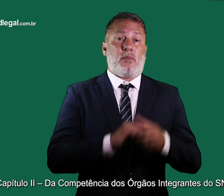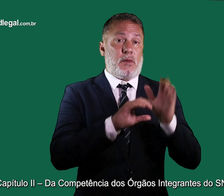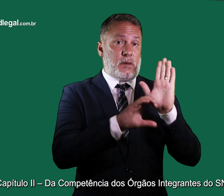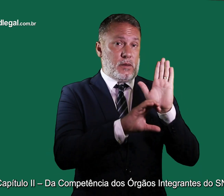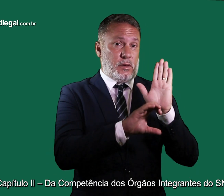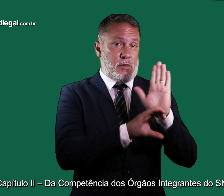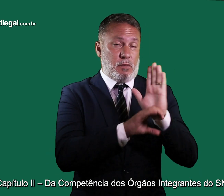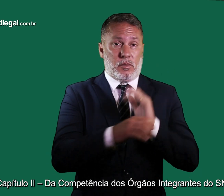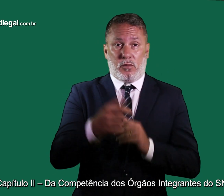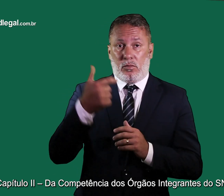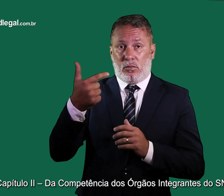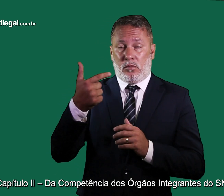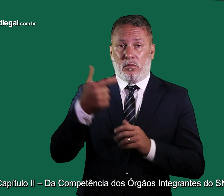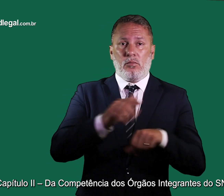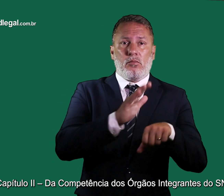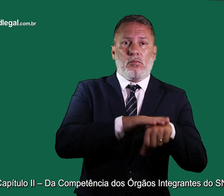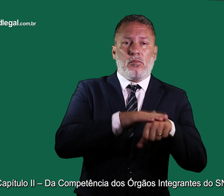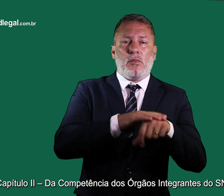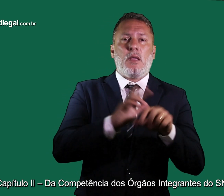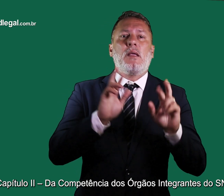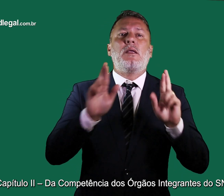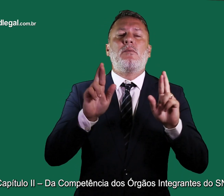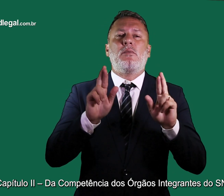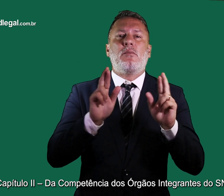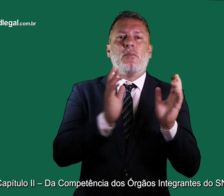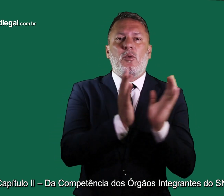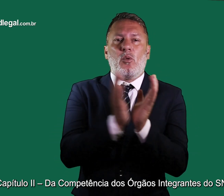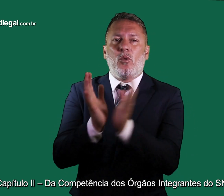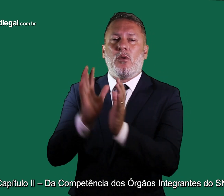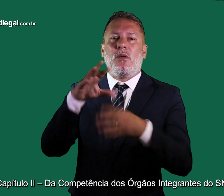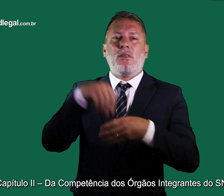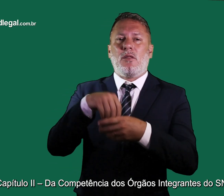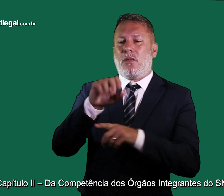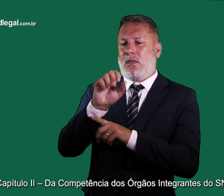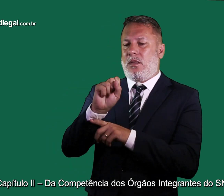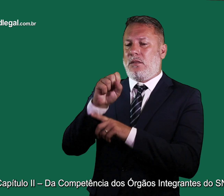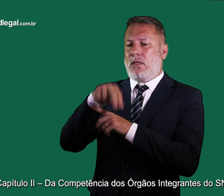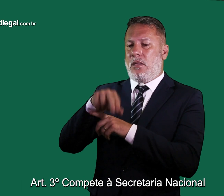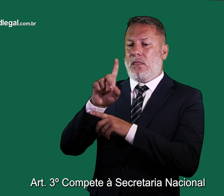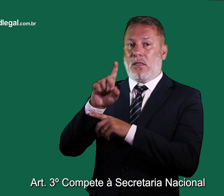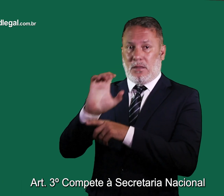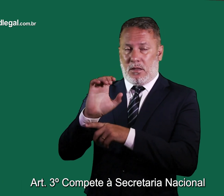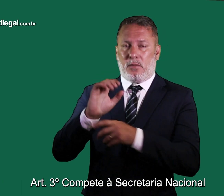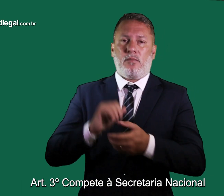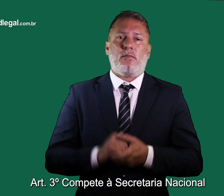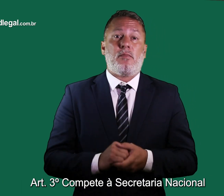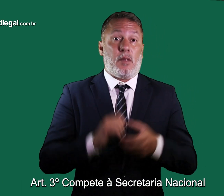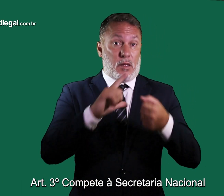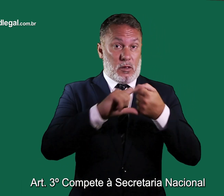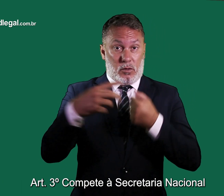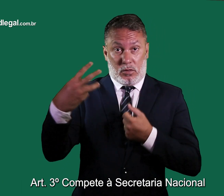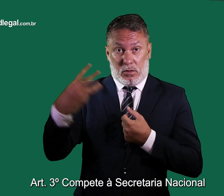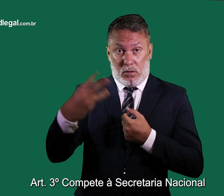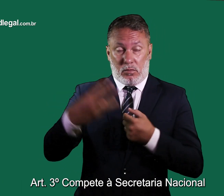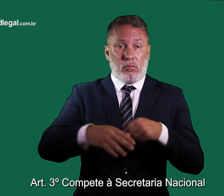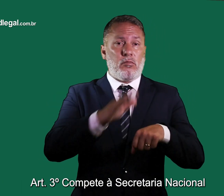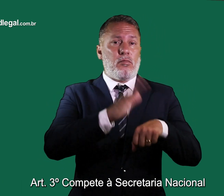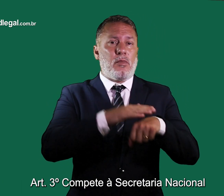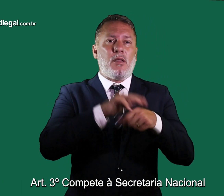Capítulo 2. Da competência dos órgãos integrantes do SNDC. Artigo 3º. Compete à Secretaria Nacional